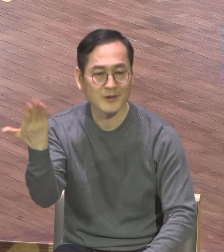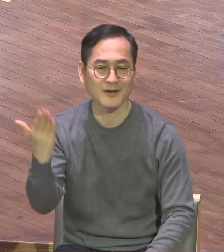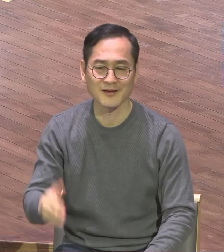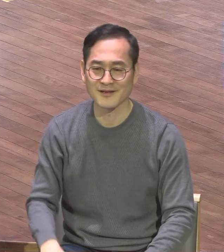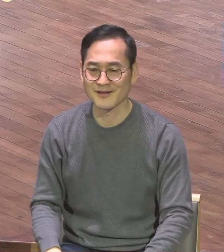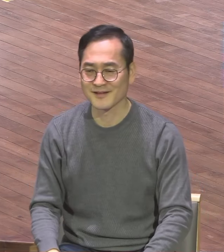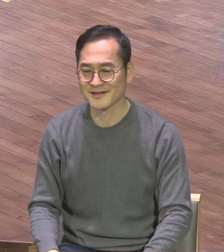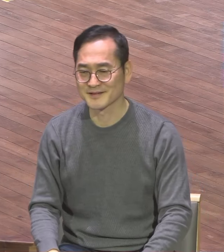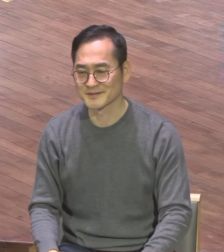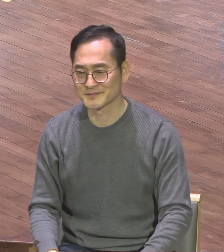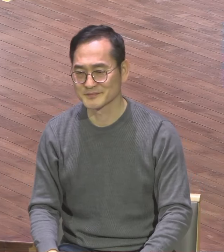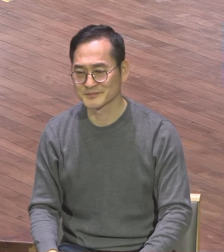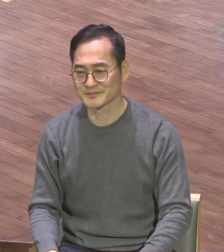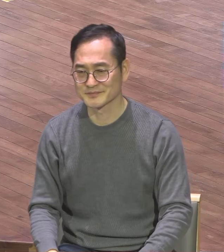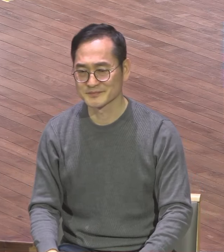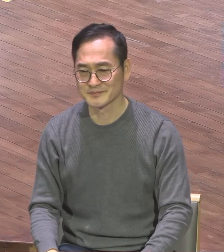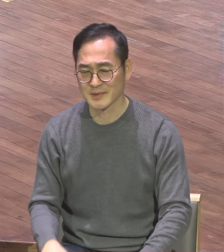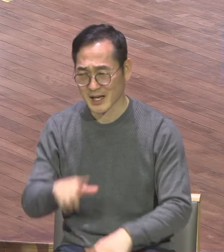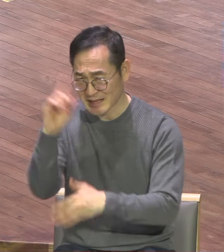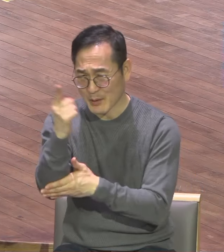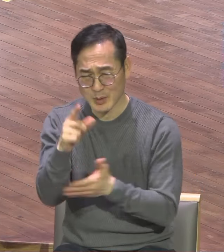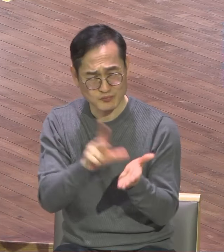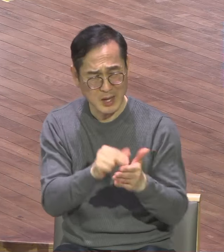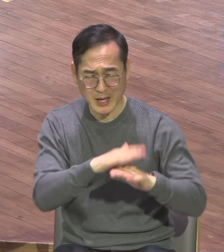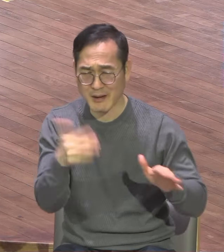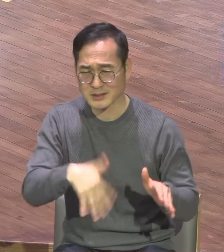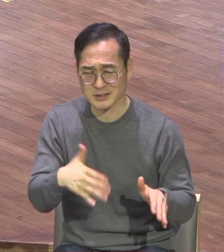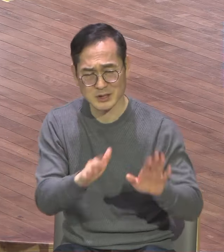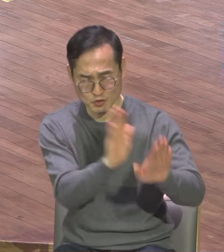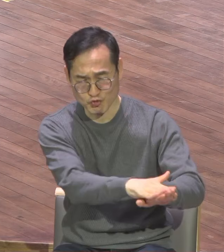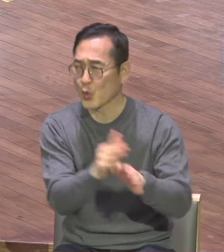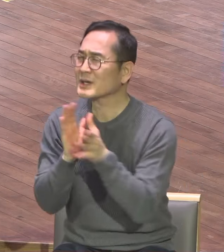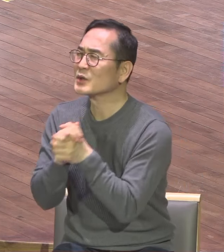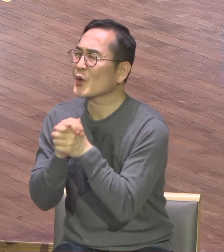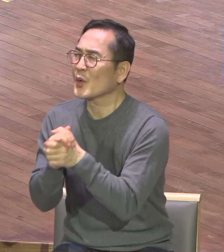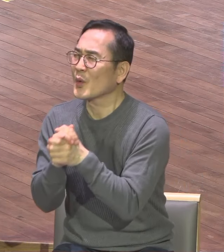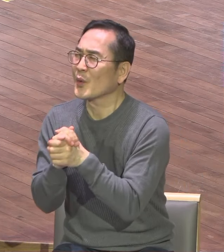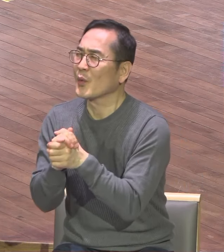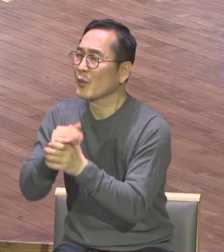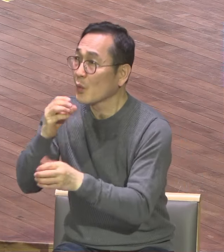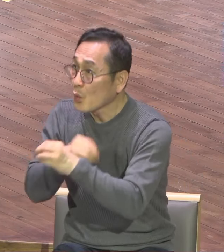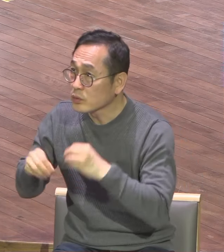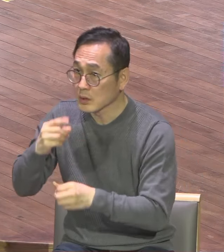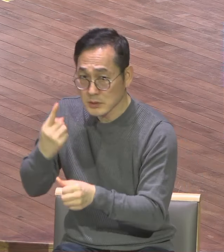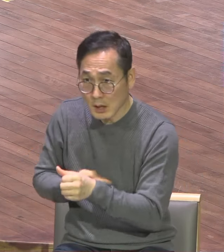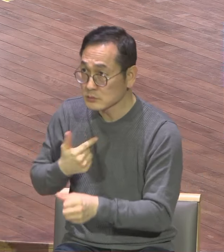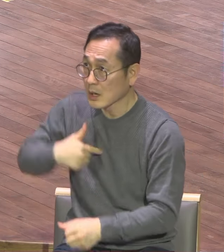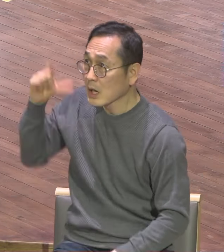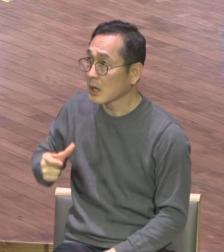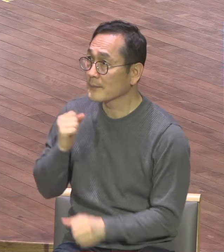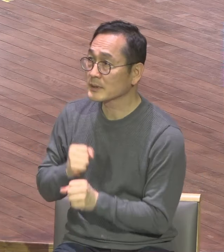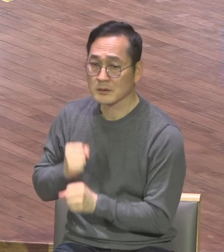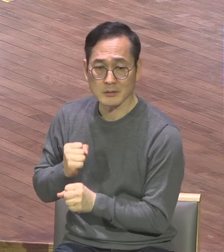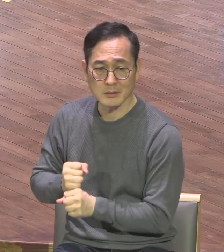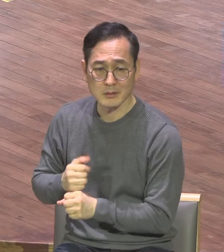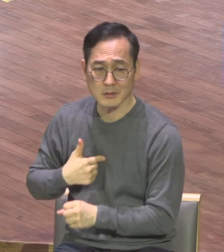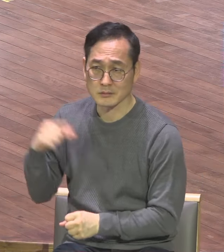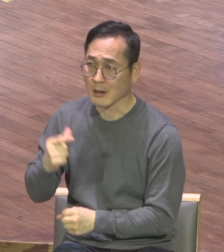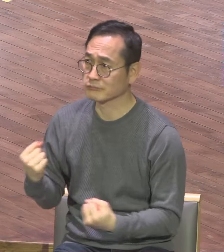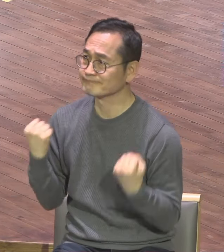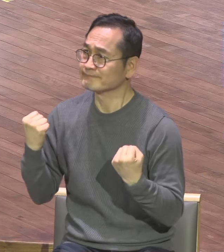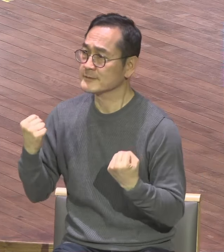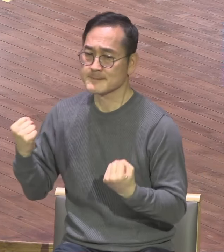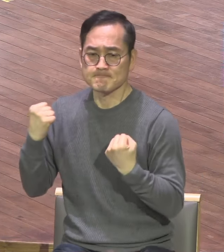말을 하는 겁니다. 문제가 해결된 것이 아니라 이 문제를 두고 기도했대. 하나님 나를 영적으로 강하게 하시나이다.